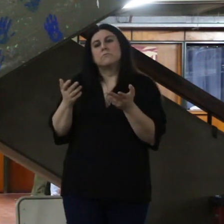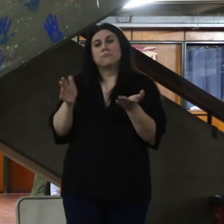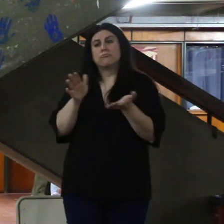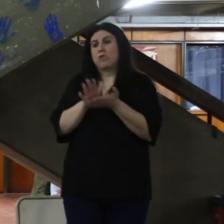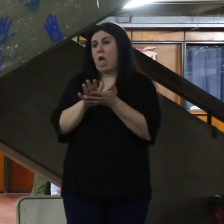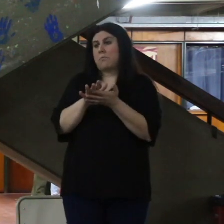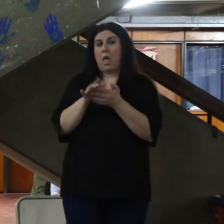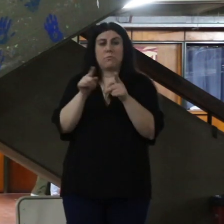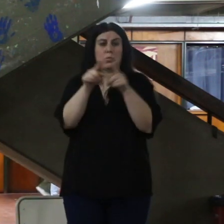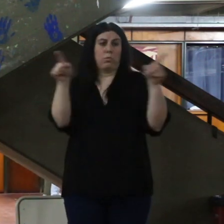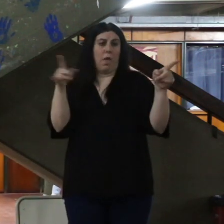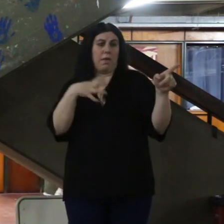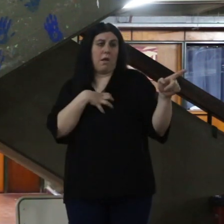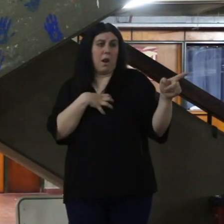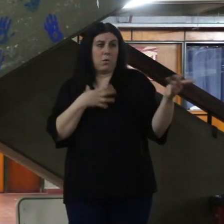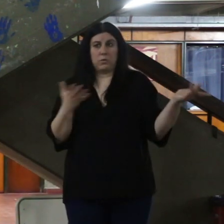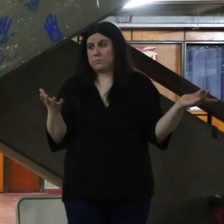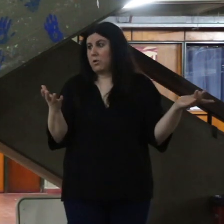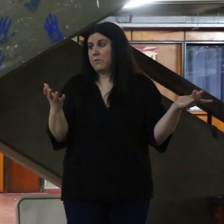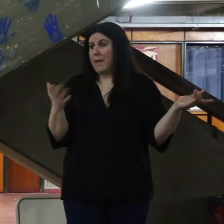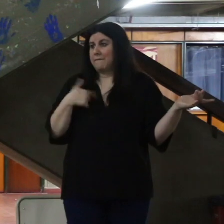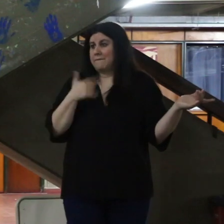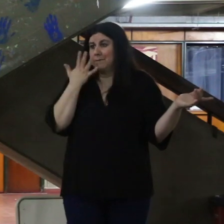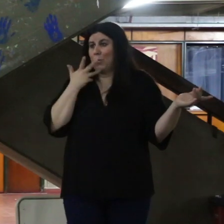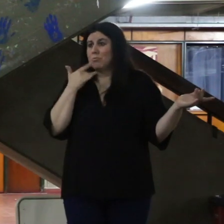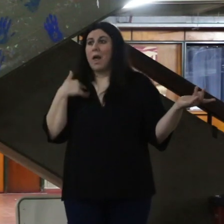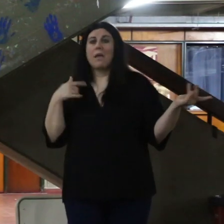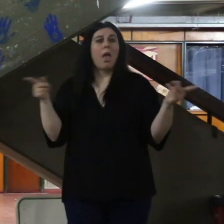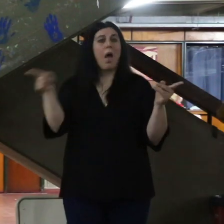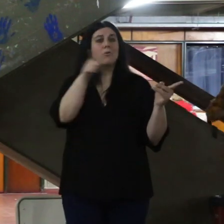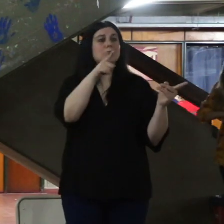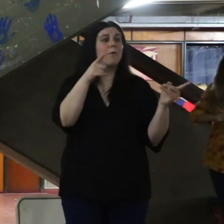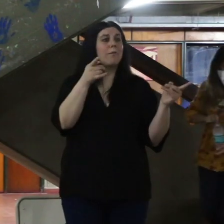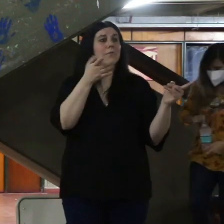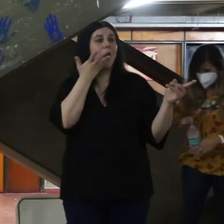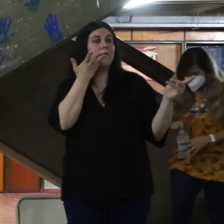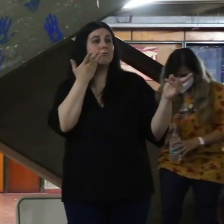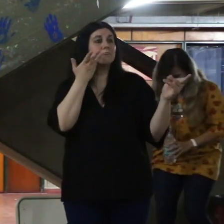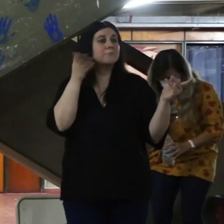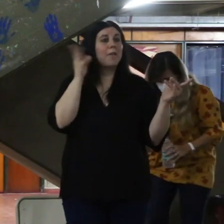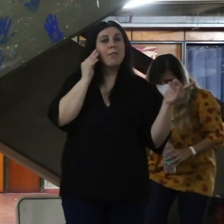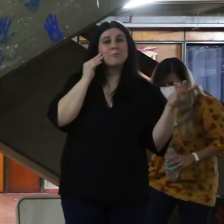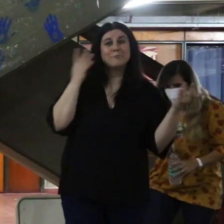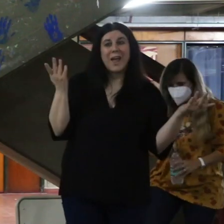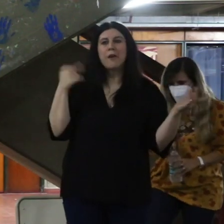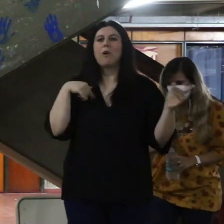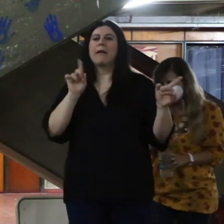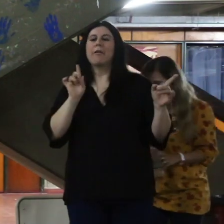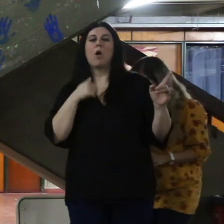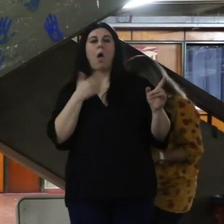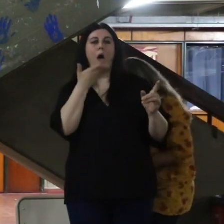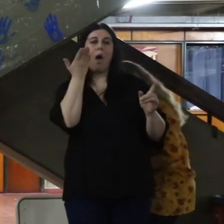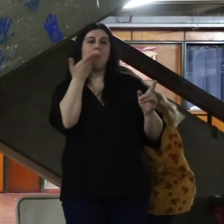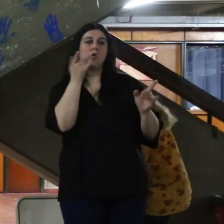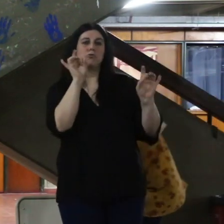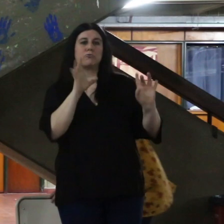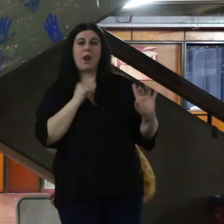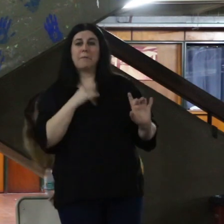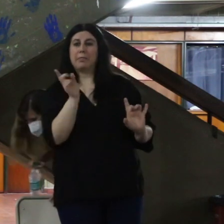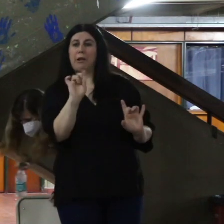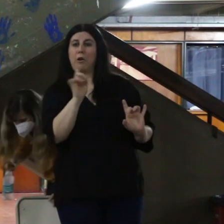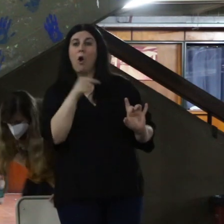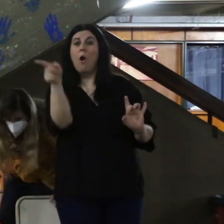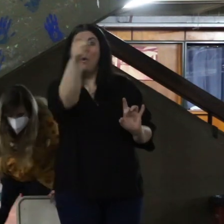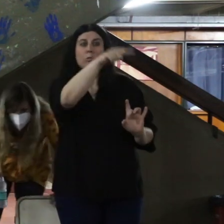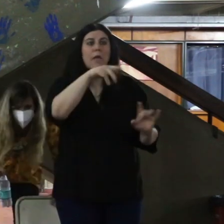de ustedes, de los estudiantes. Digo, me gustaría poder escucharlos, me gustaría que esta sea una conversación, y no solo